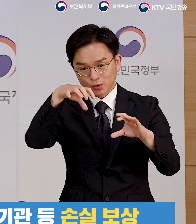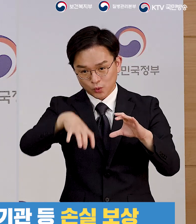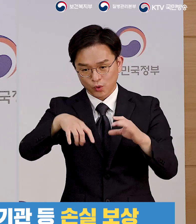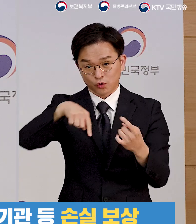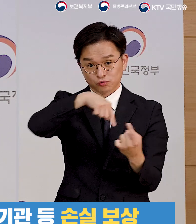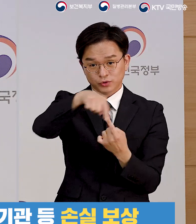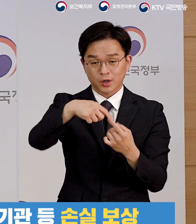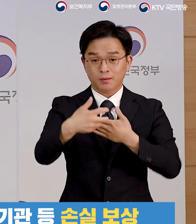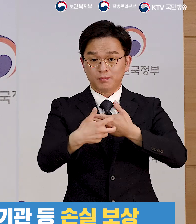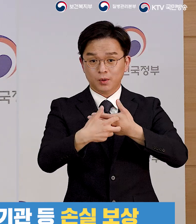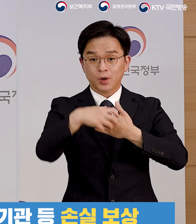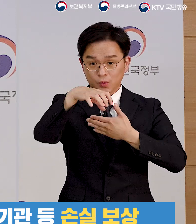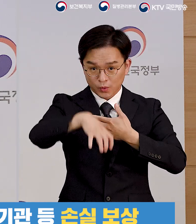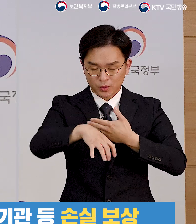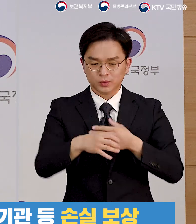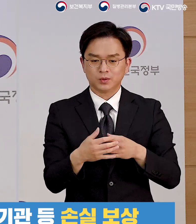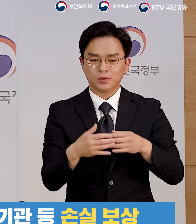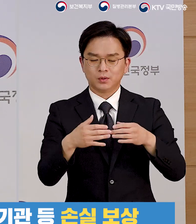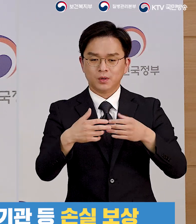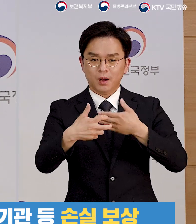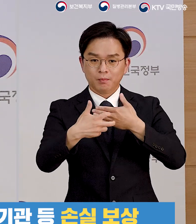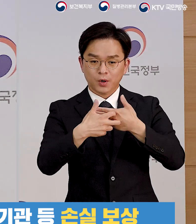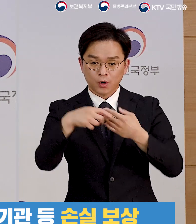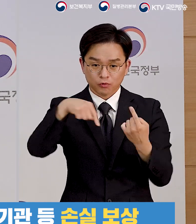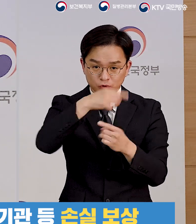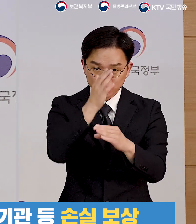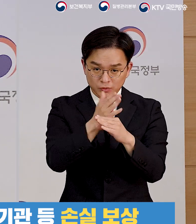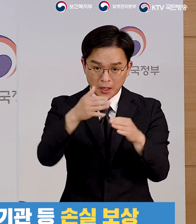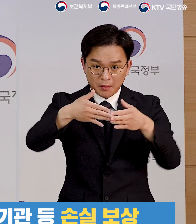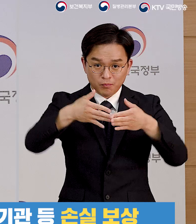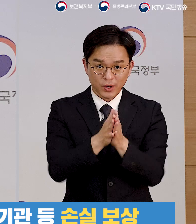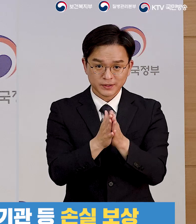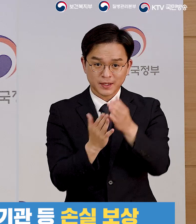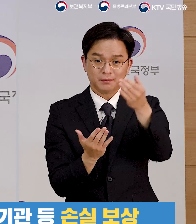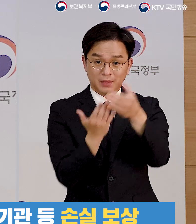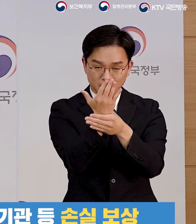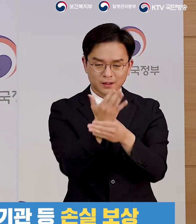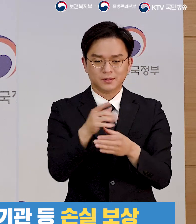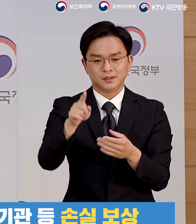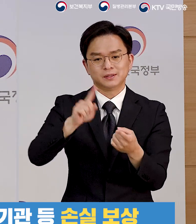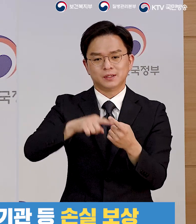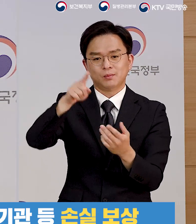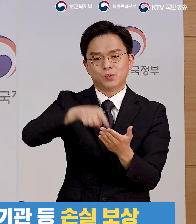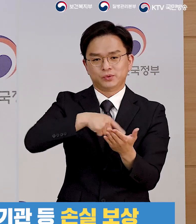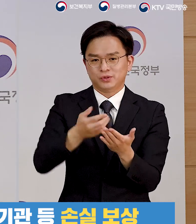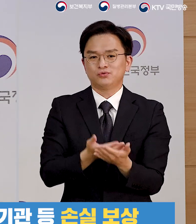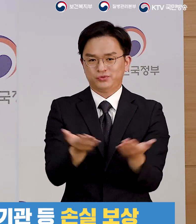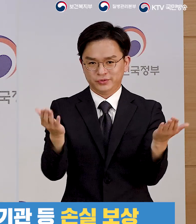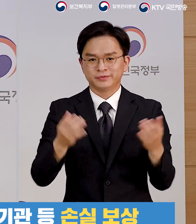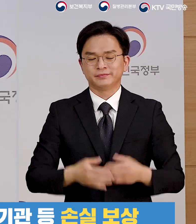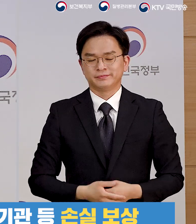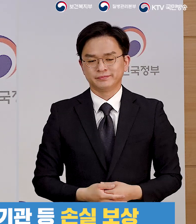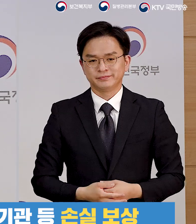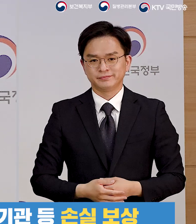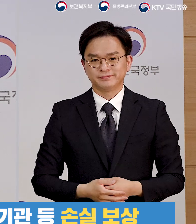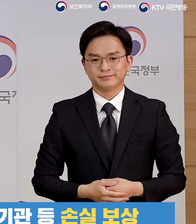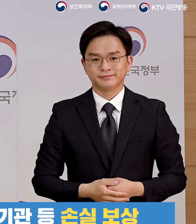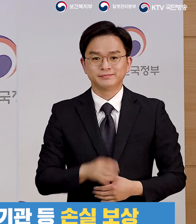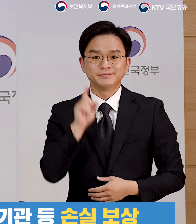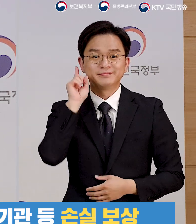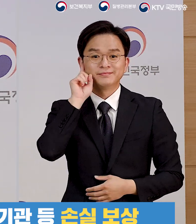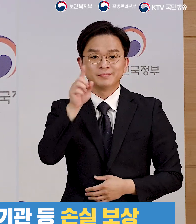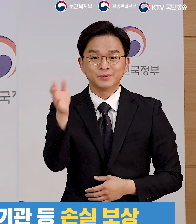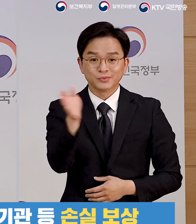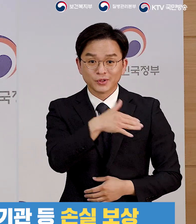생활치료센터와 선별진료소 운영기관, 폐쇄된 시설 등에 대해서도 직접 비용과 그 해당 기간 동안의